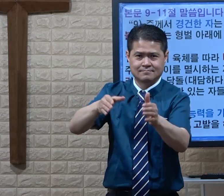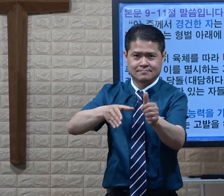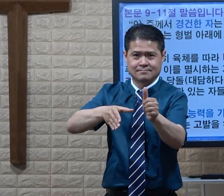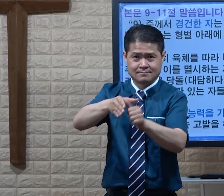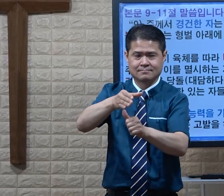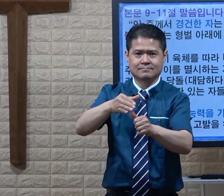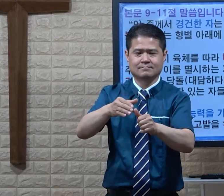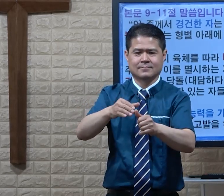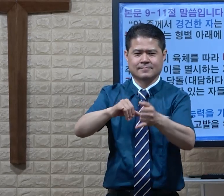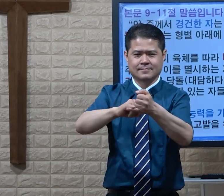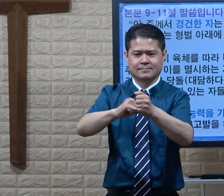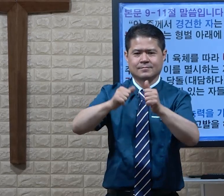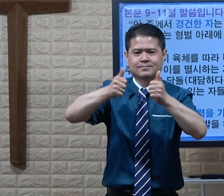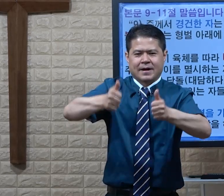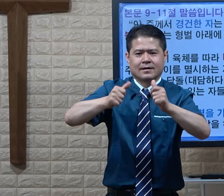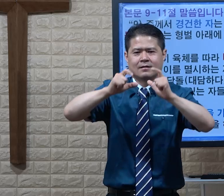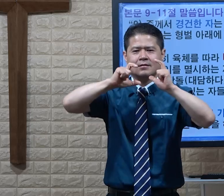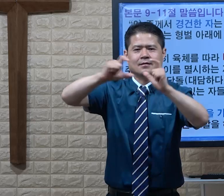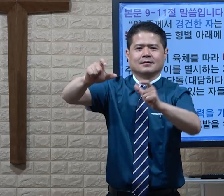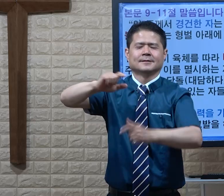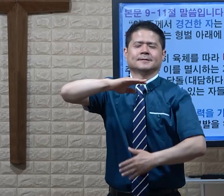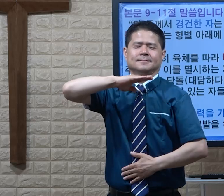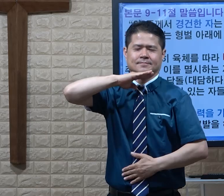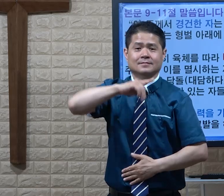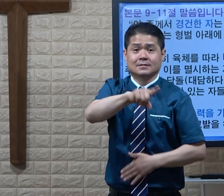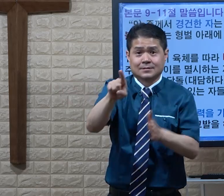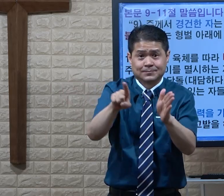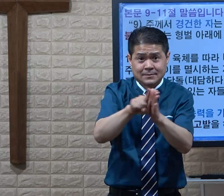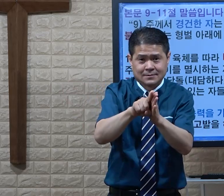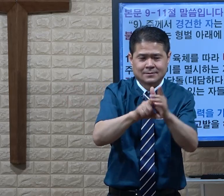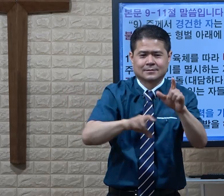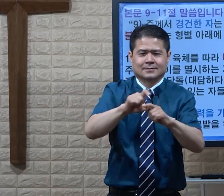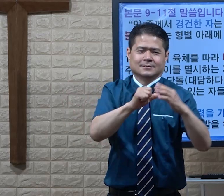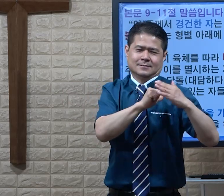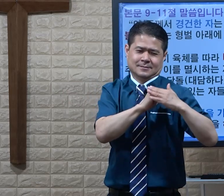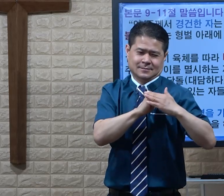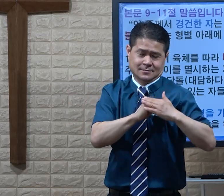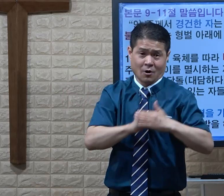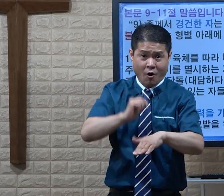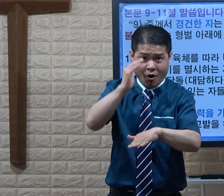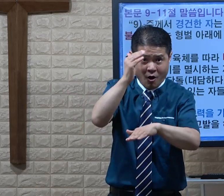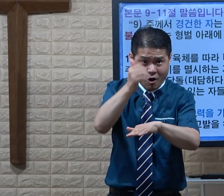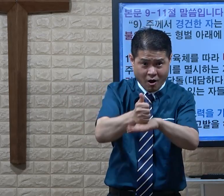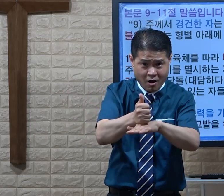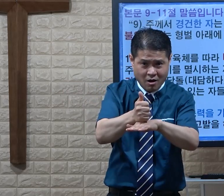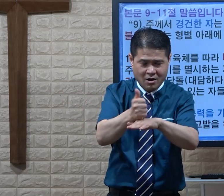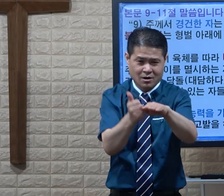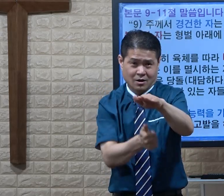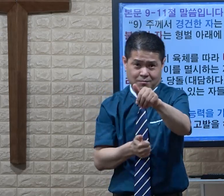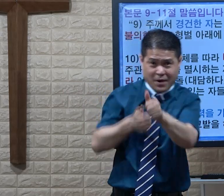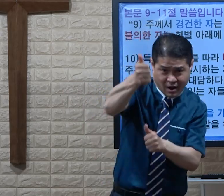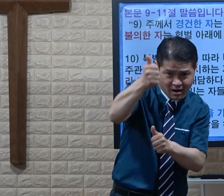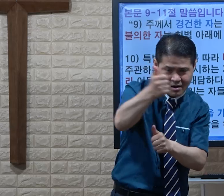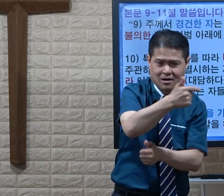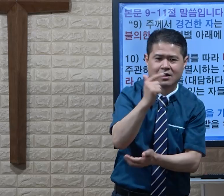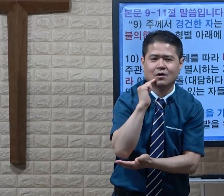유지한다면 하나님께서 이 또한 심판날을 다 인정해 주실 거니 잠잠히 기다리라고 하는